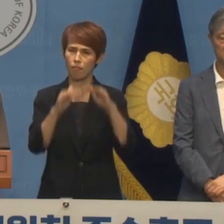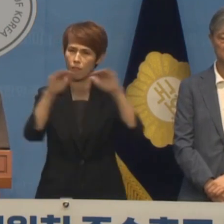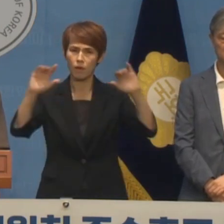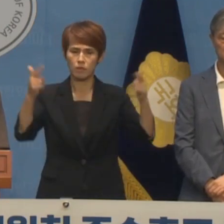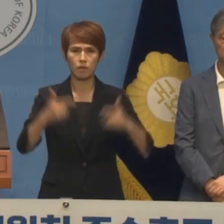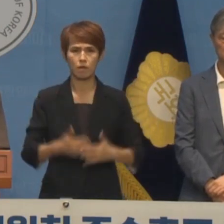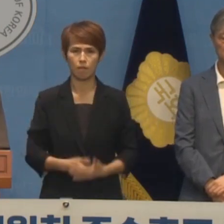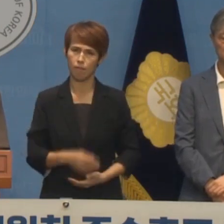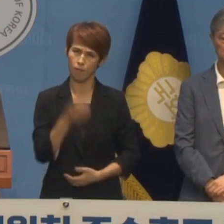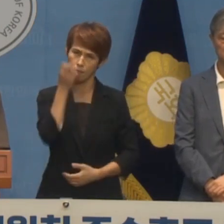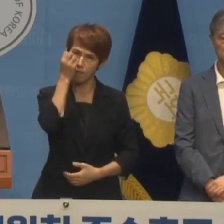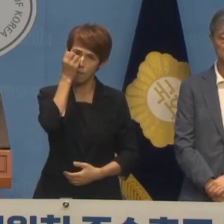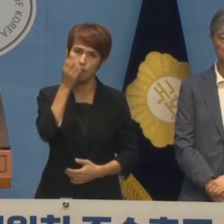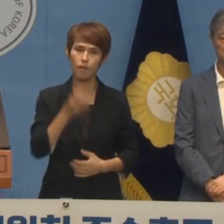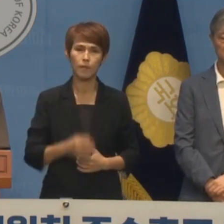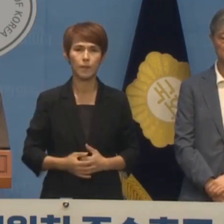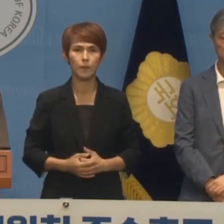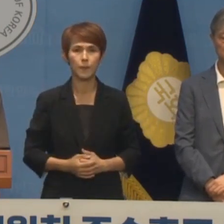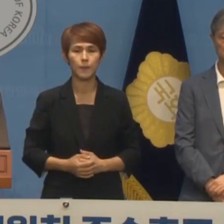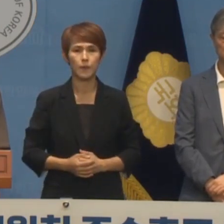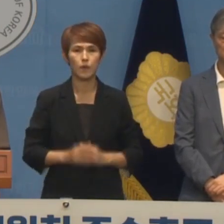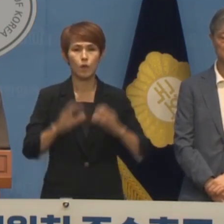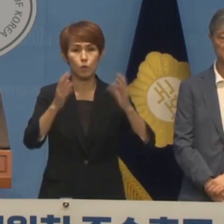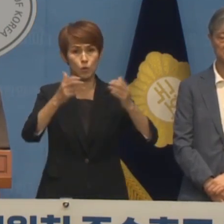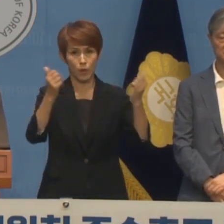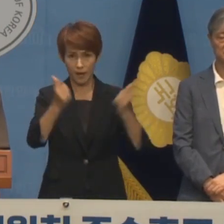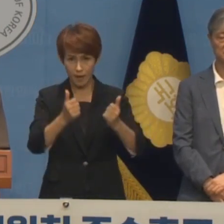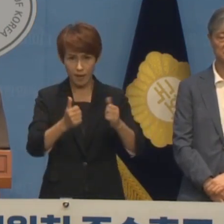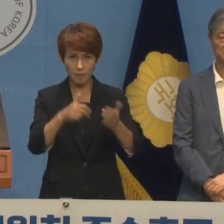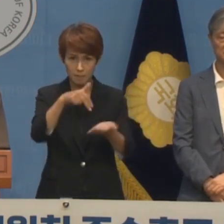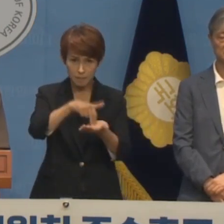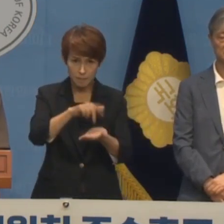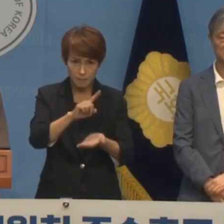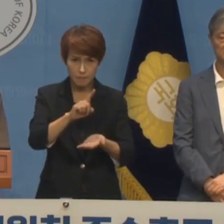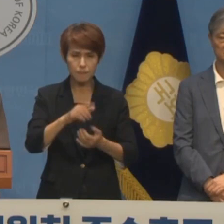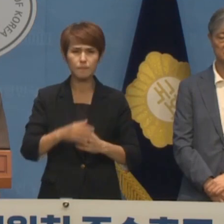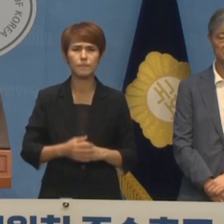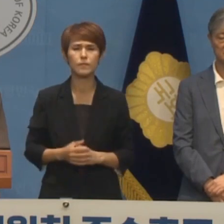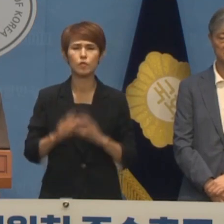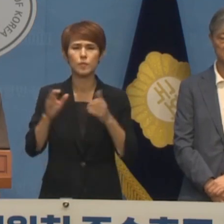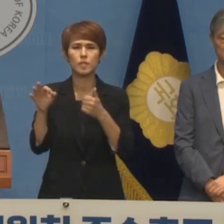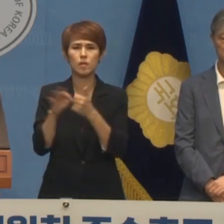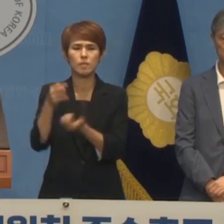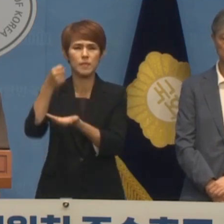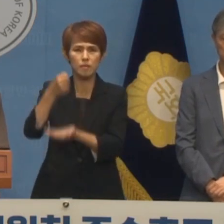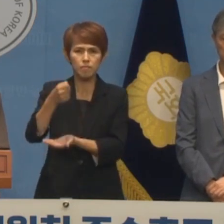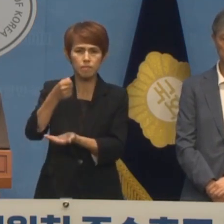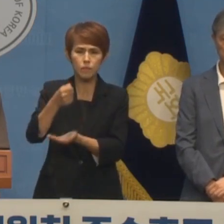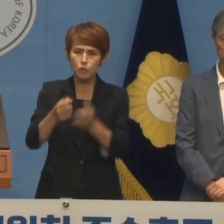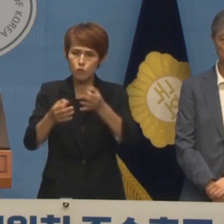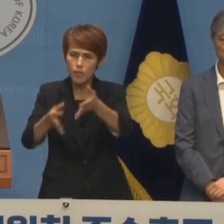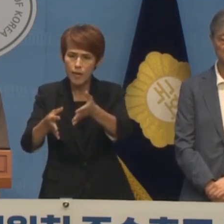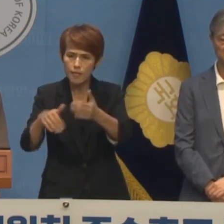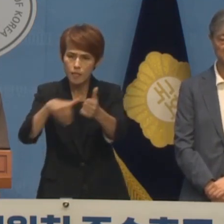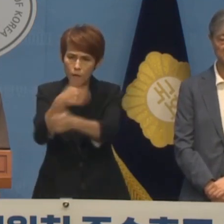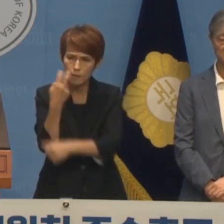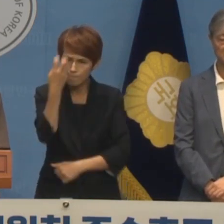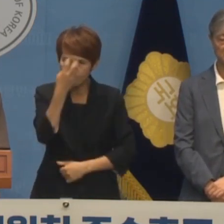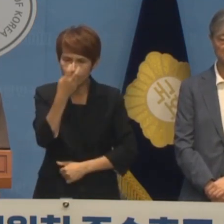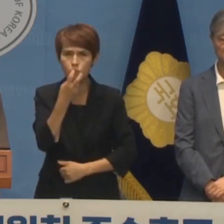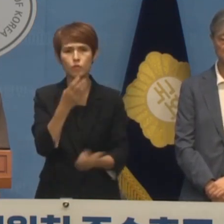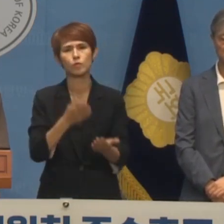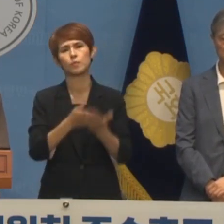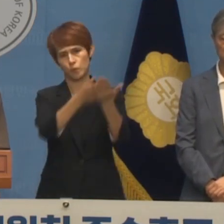온통 의문투성입니다. 국회가 국민연금 기금의 대체 투자 전반을 철저히 감사해 줄